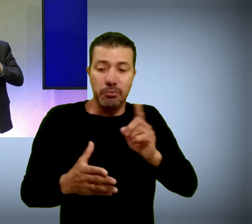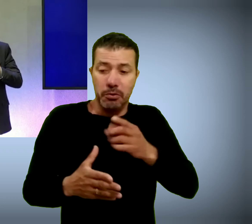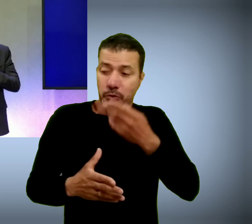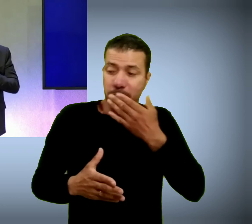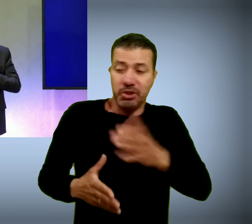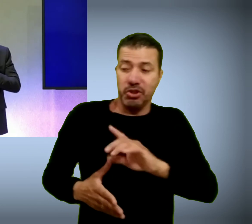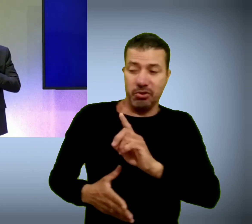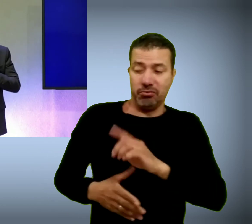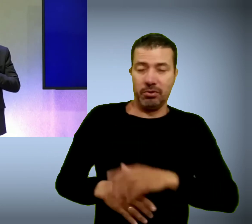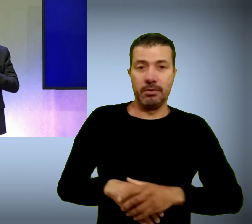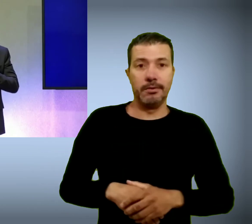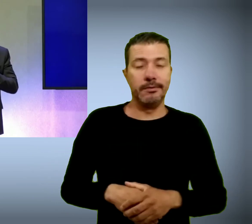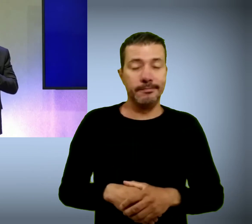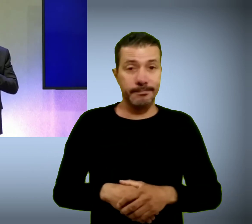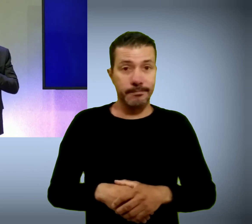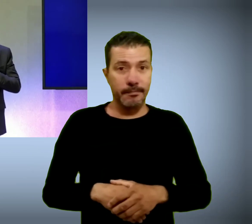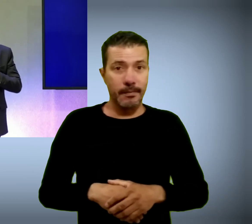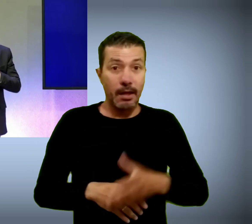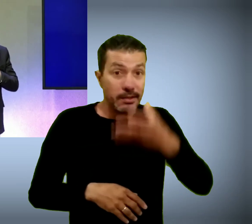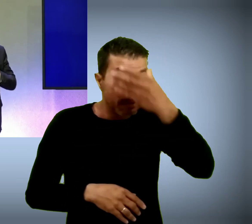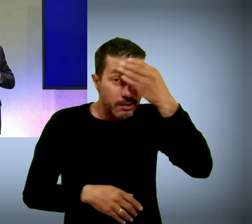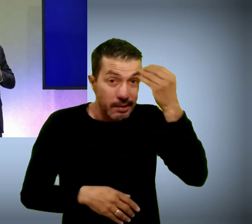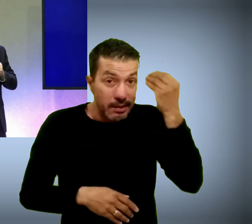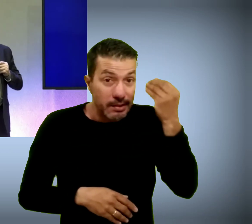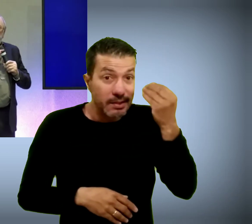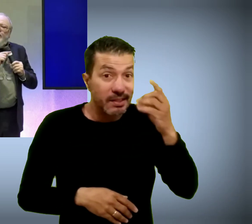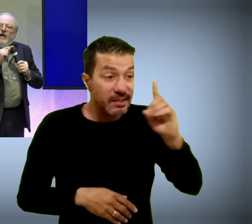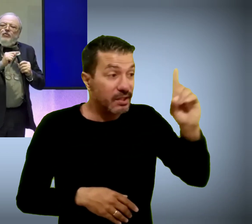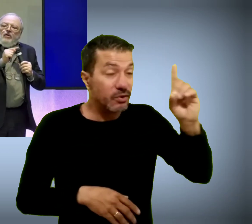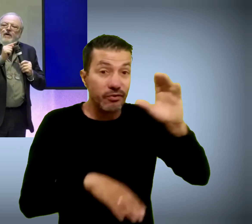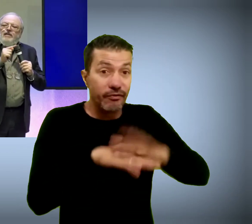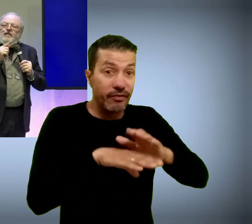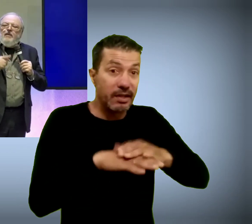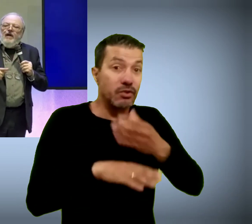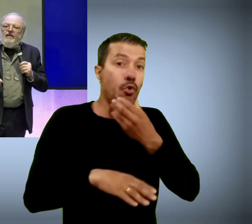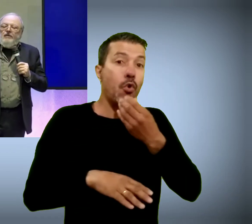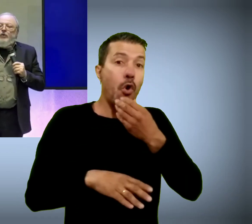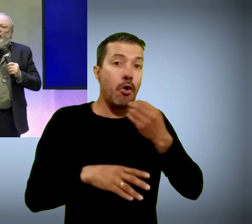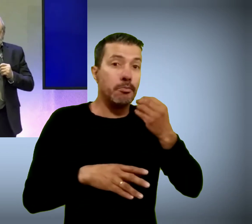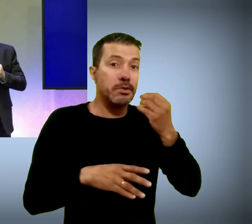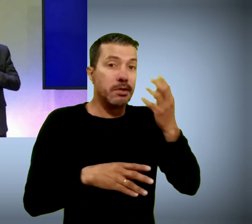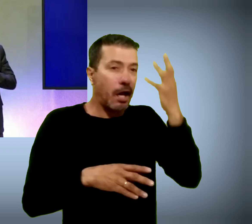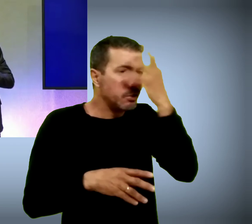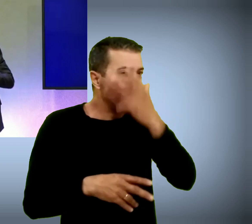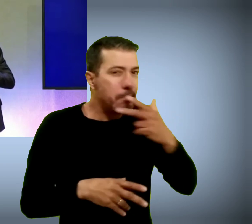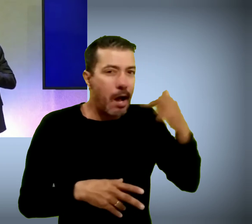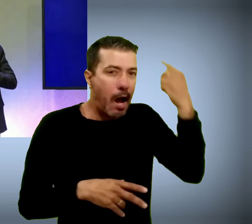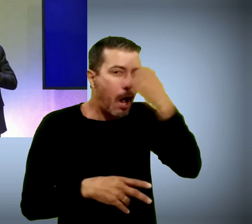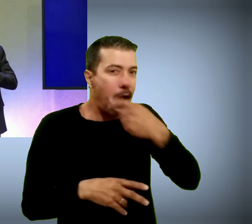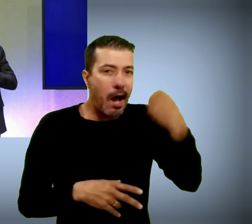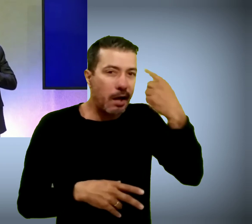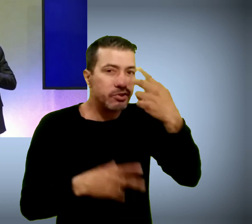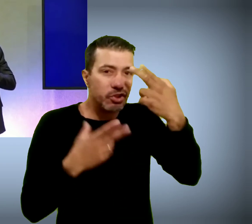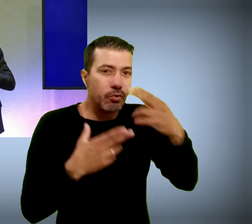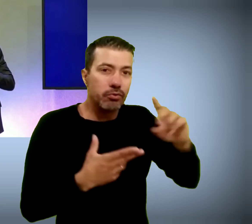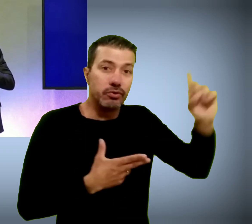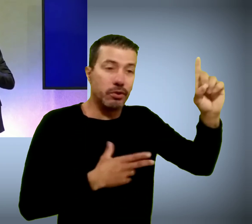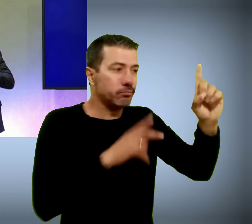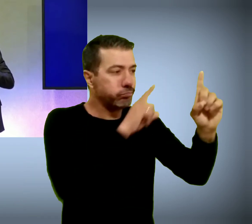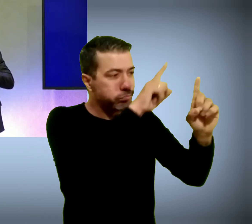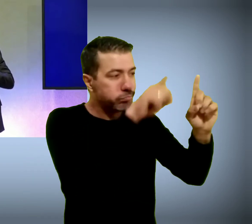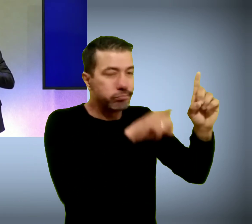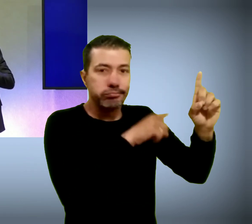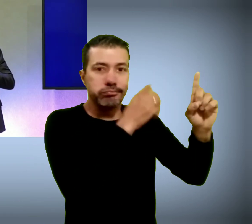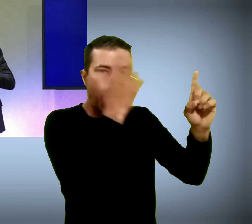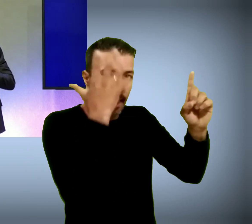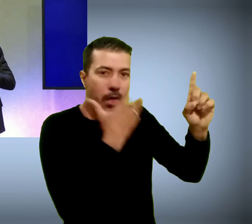que eu pedi. Nós não podemos esquecer, gente, que Deus fez o homem à sua imagem e semelhança. Portanto, se deu ao homem o livre-arbítrio, é